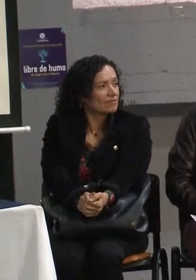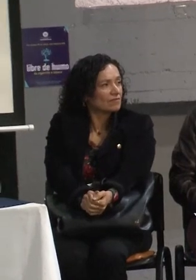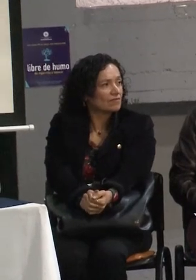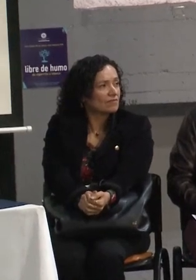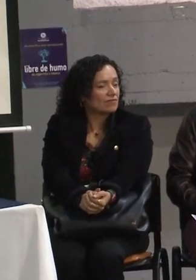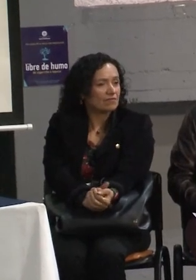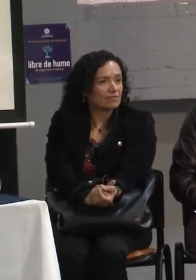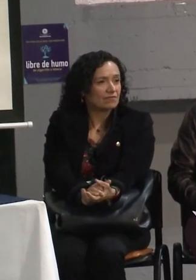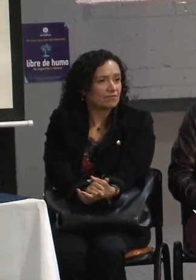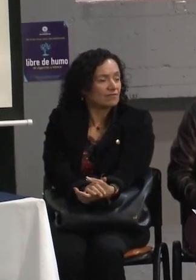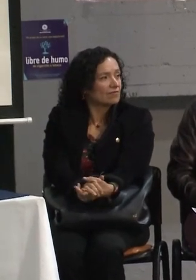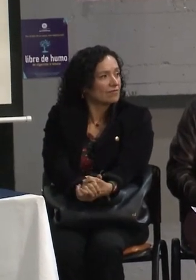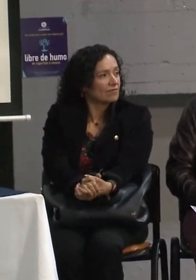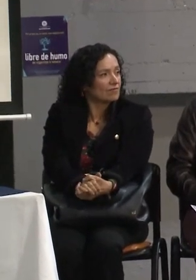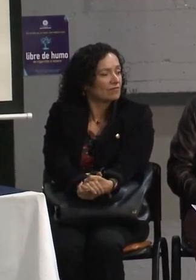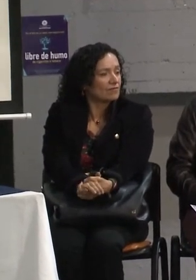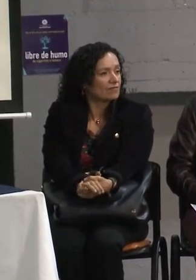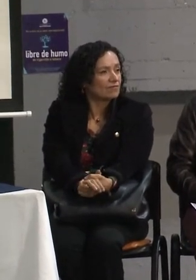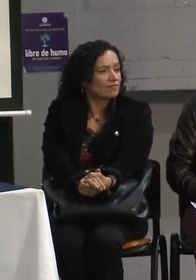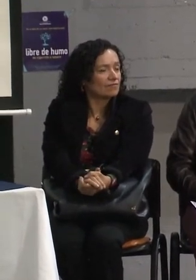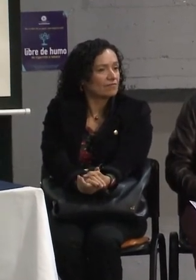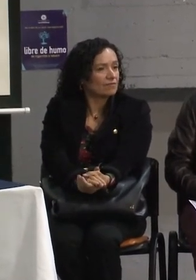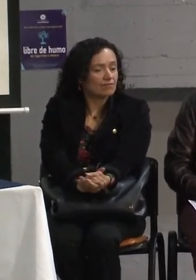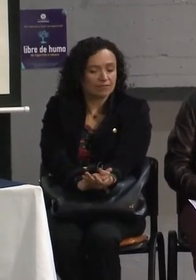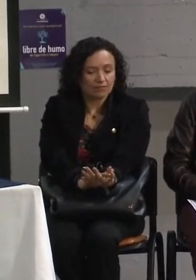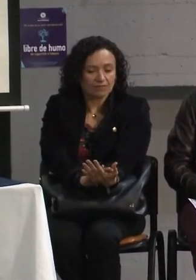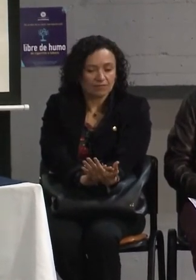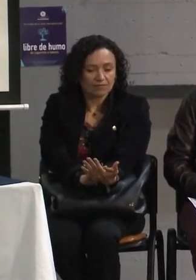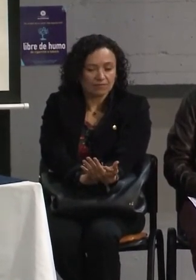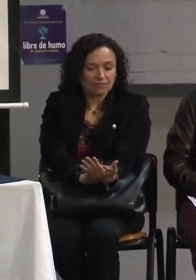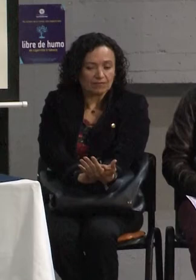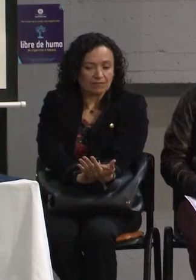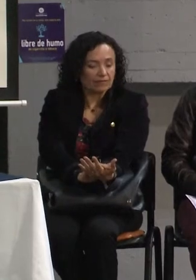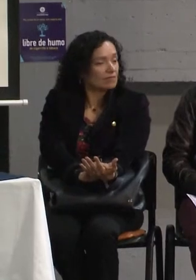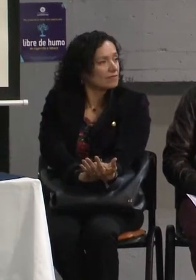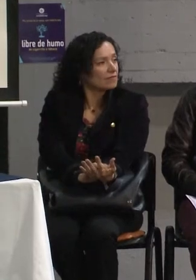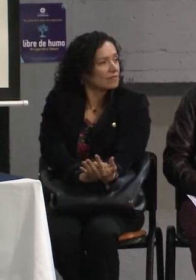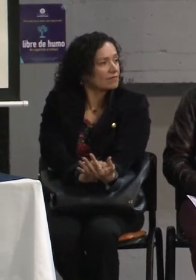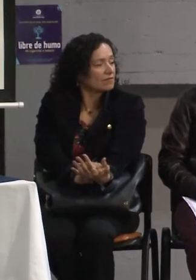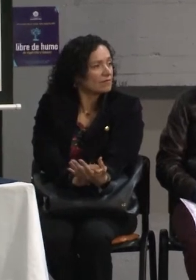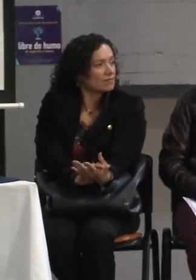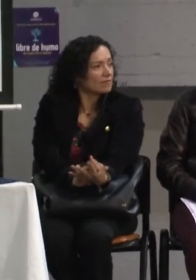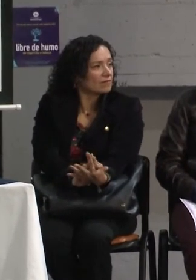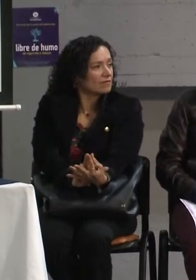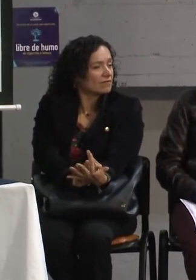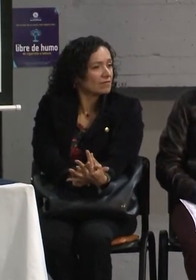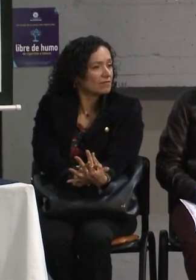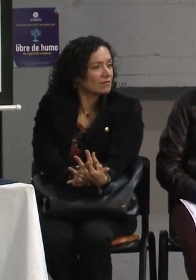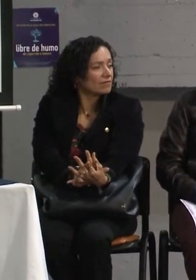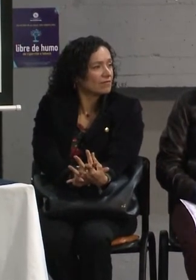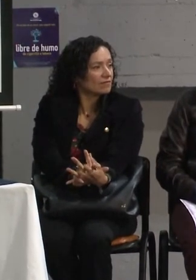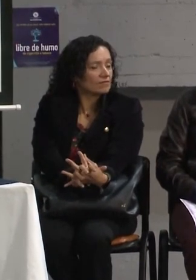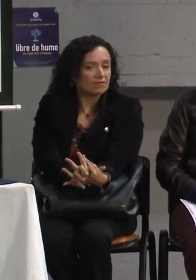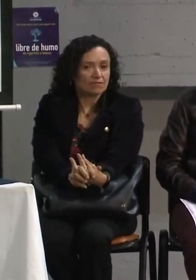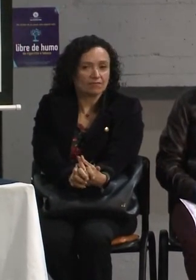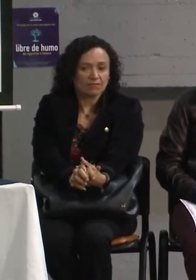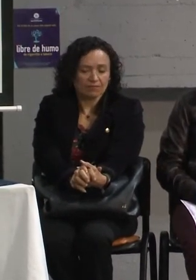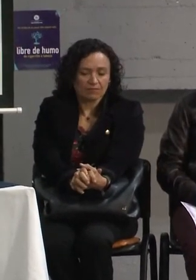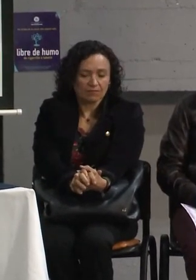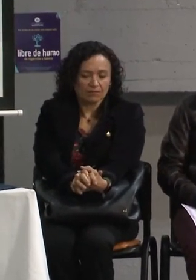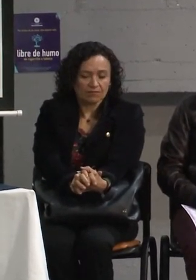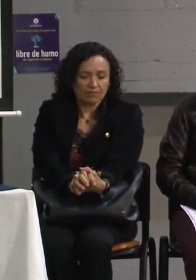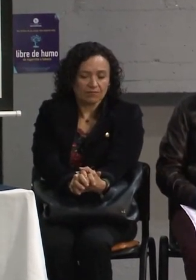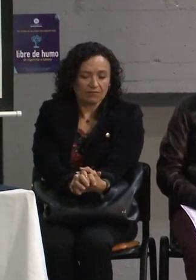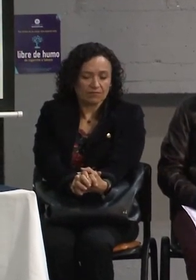universidad en términos de sus presupuestos la suscripción en la vicerrectoría administrativa y